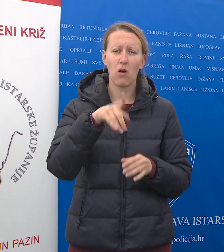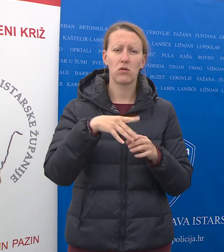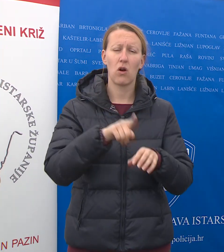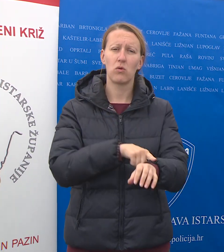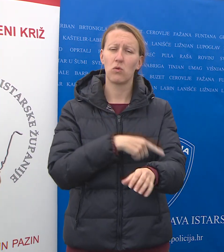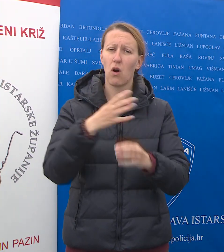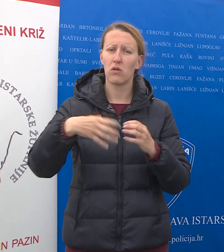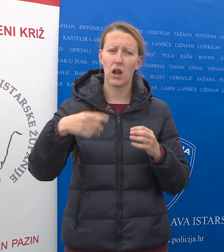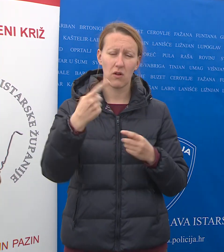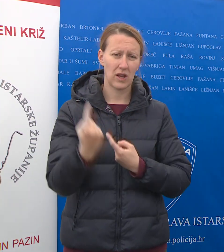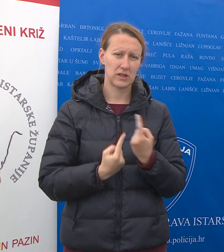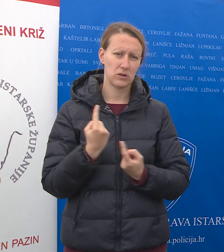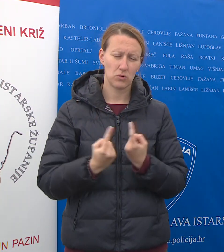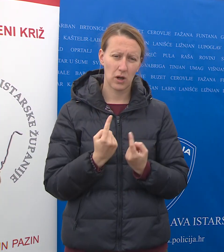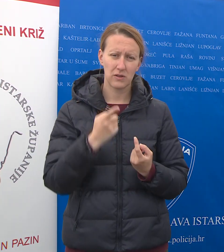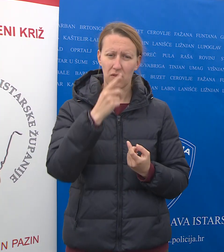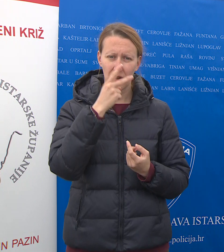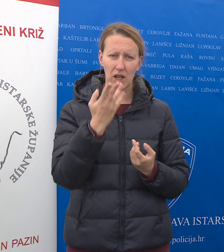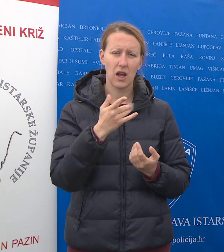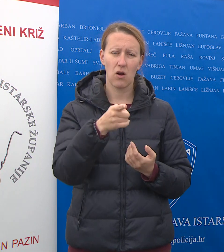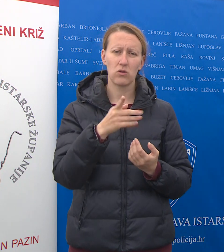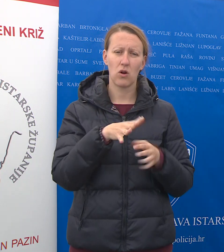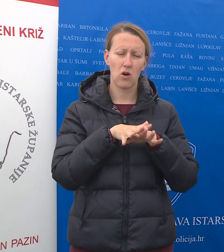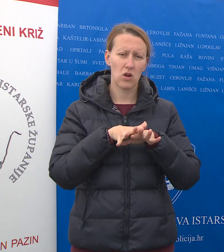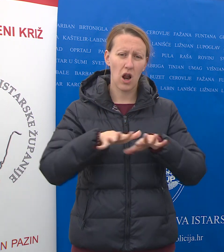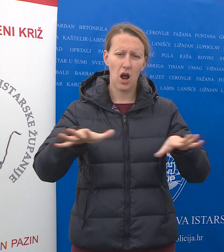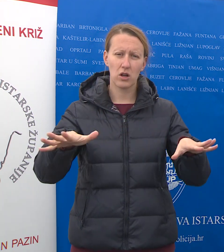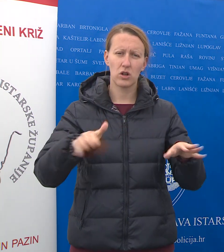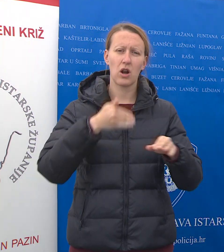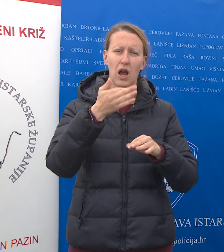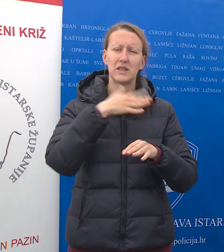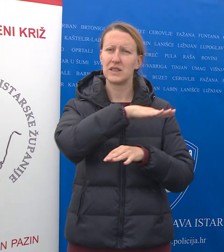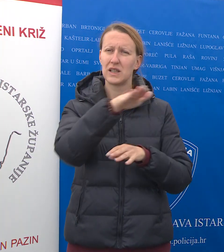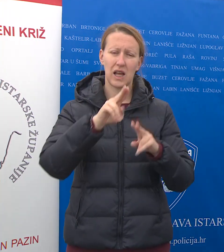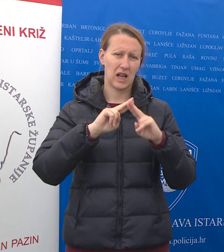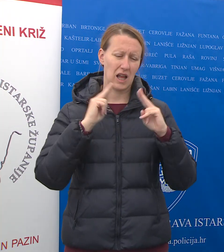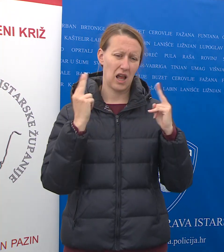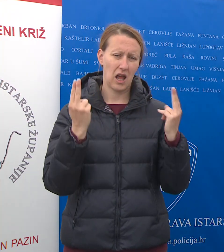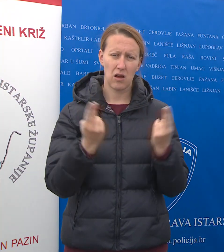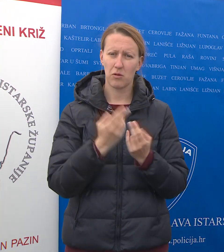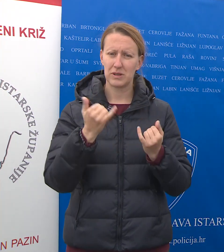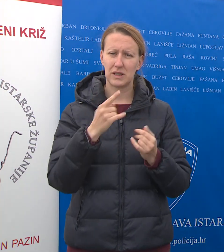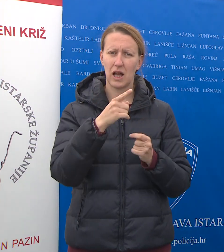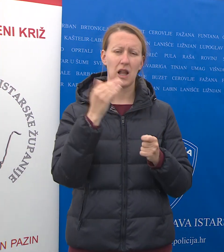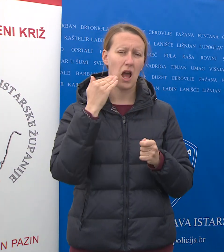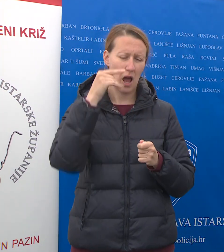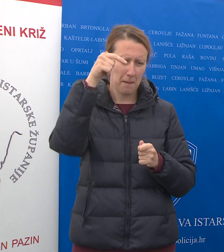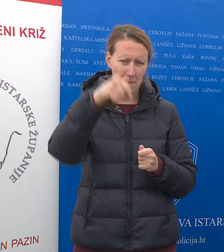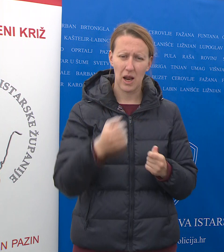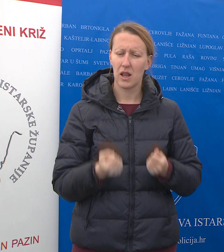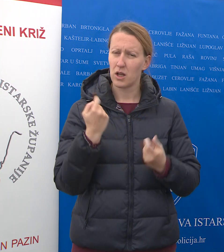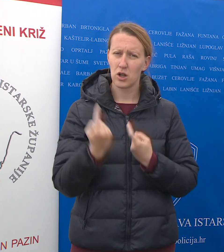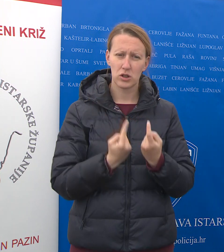dugo trajati ova situacija. Vi vidite kako se to raširilo kasnije i po cijeloj zapadnoj Europi, sad je u Sjevernoj Americi